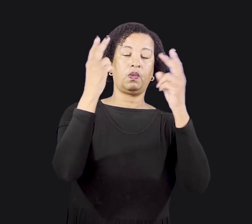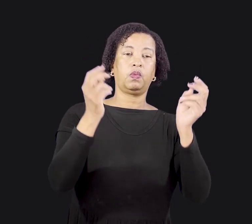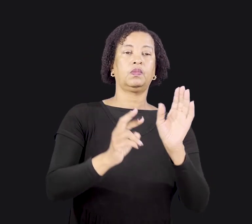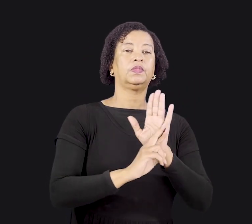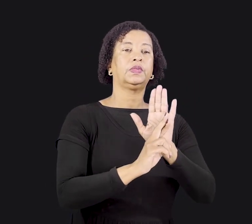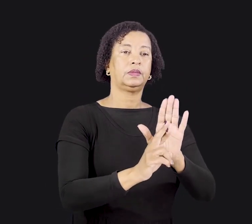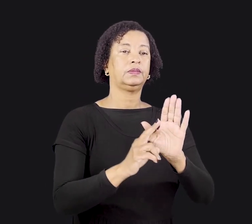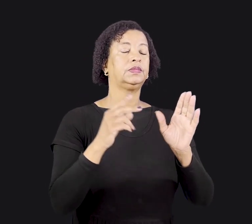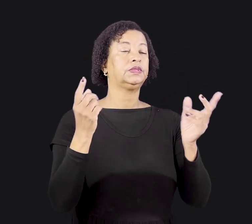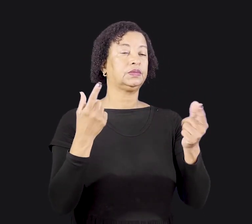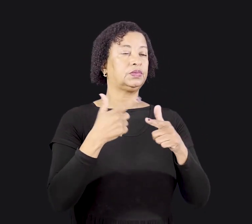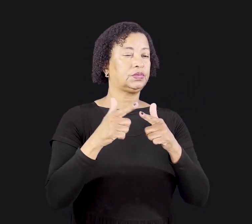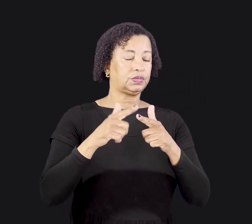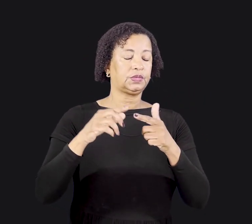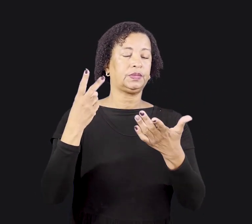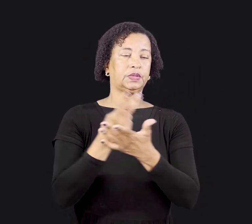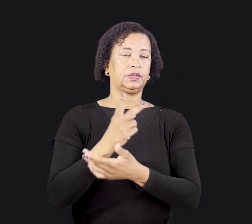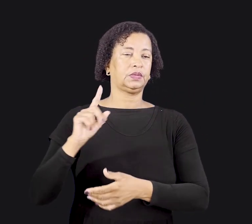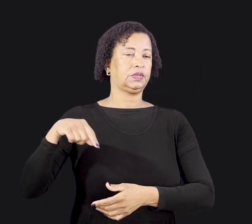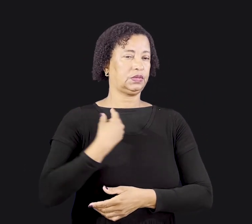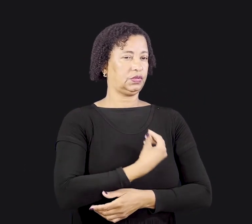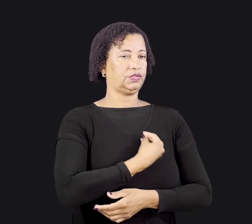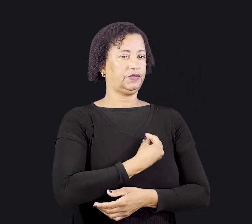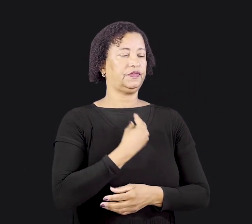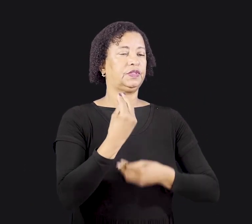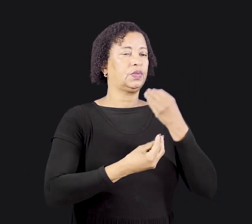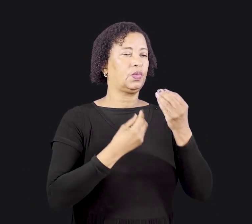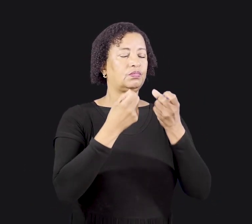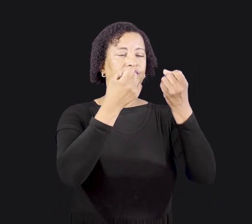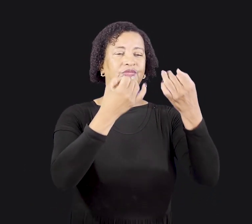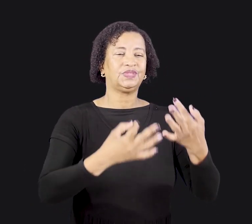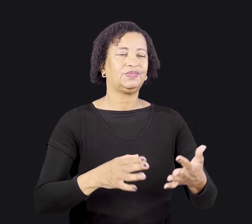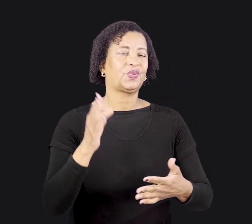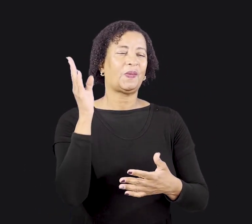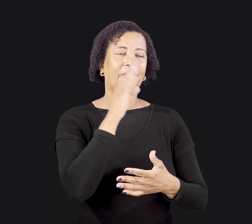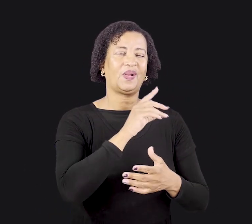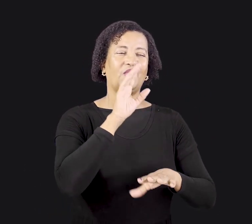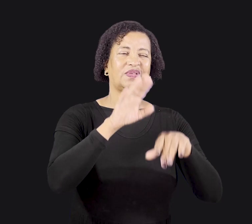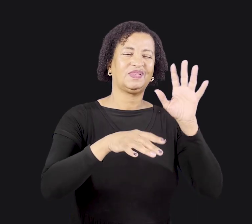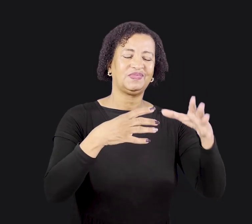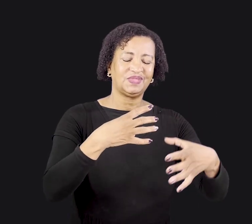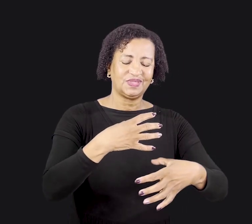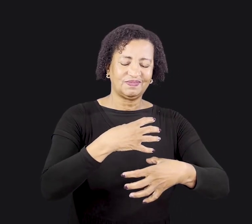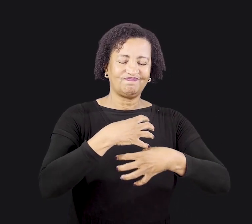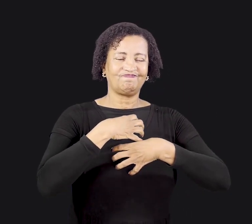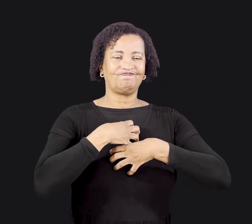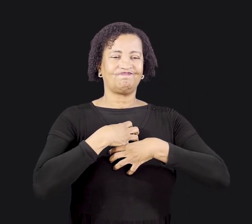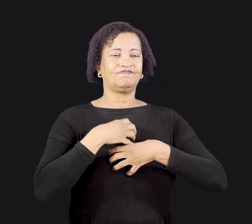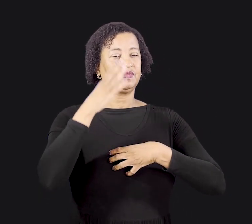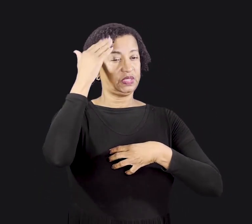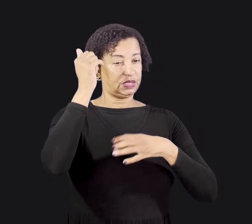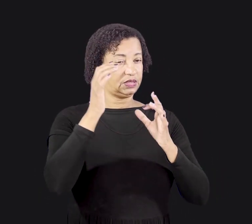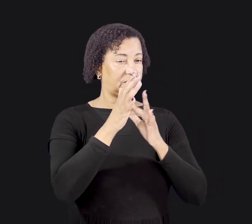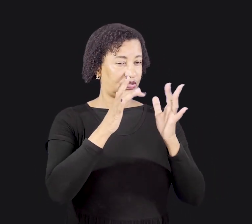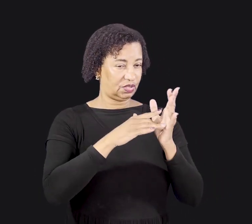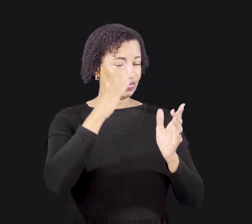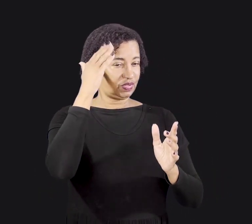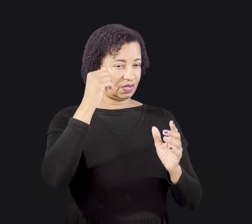enfrentamos em nossa vida. Como explicar o mal que às vezes nos abate? Você acha que Jesus sabia que a tempestade viria? Ele